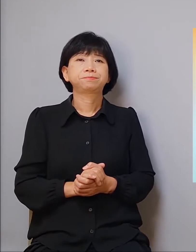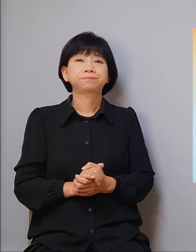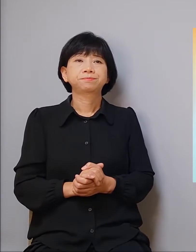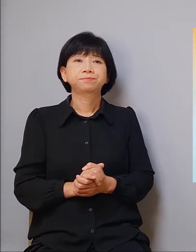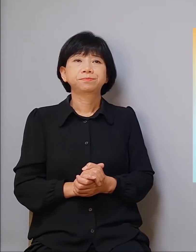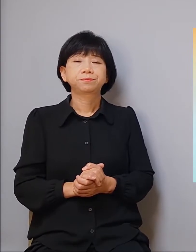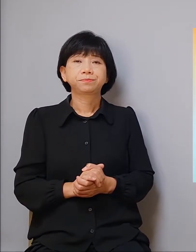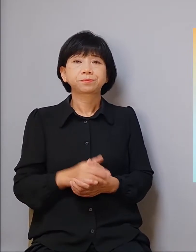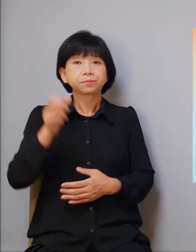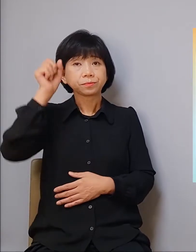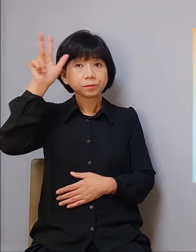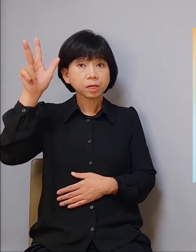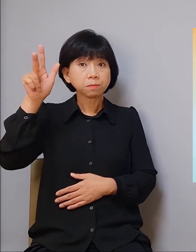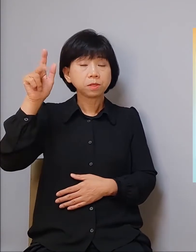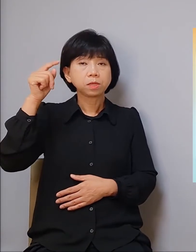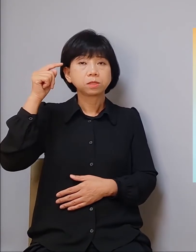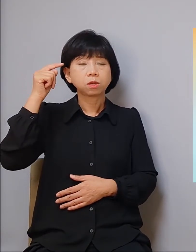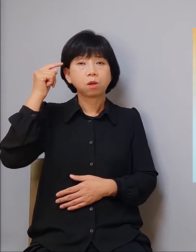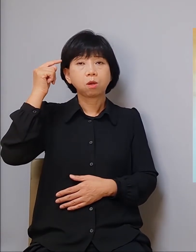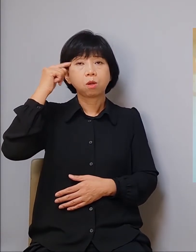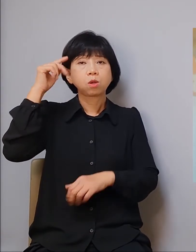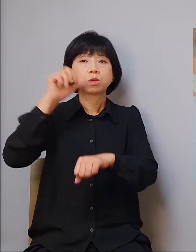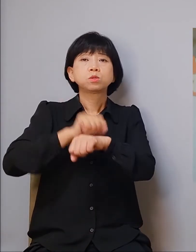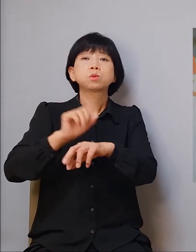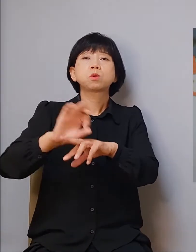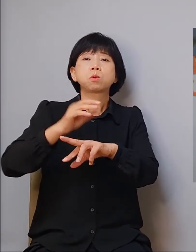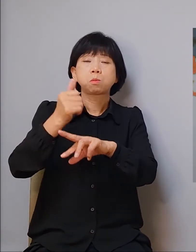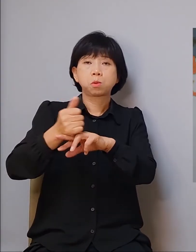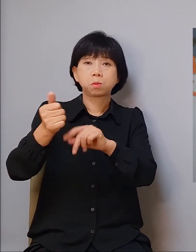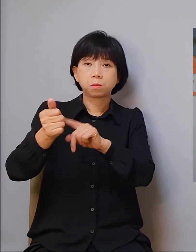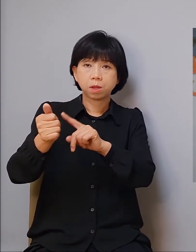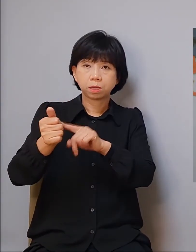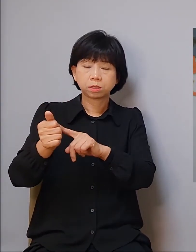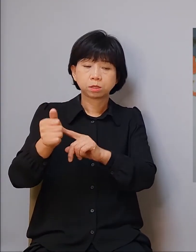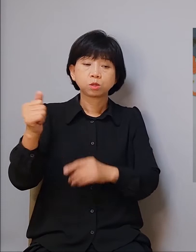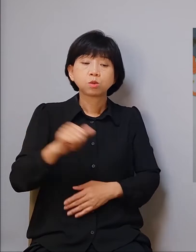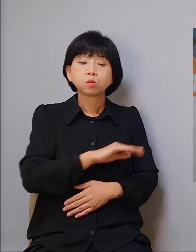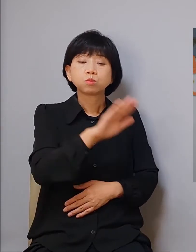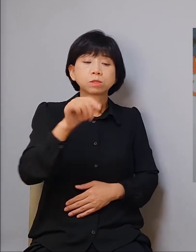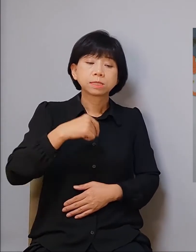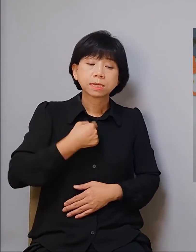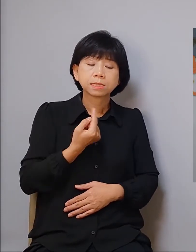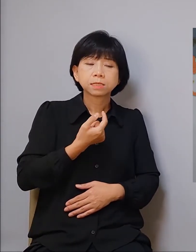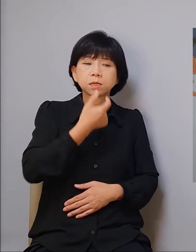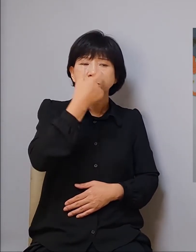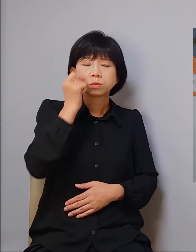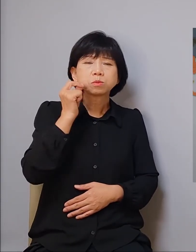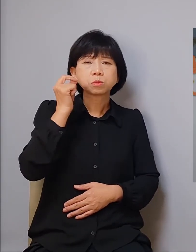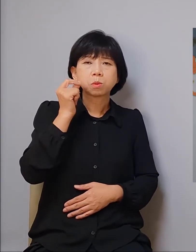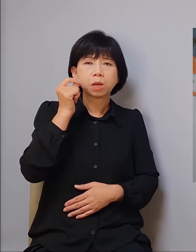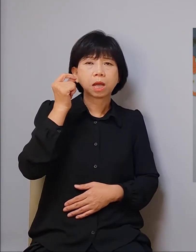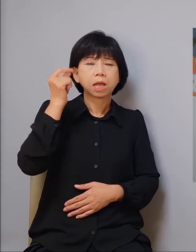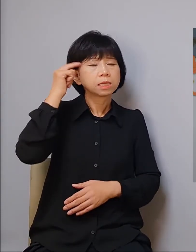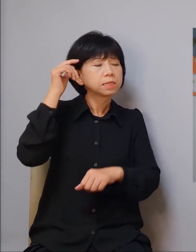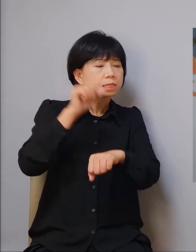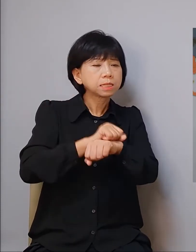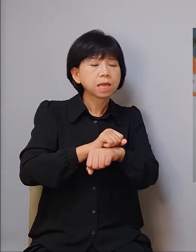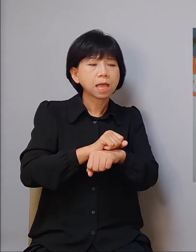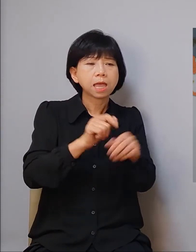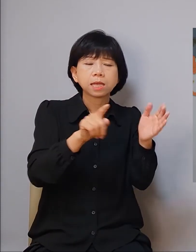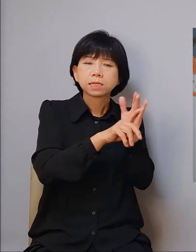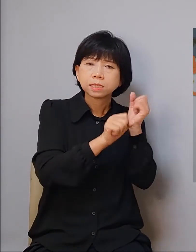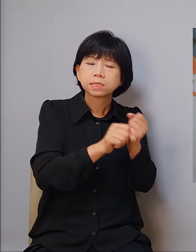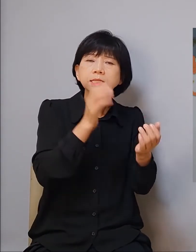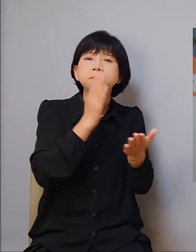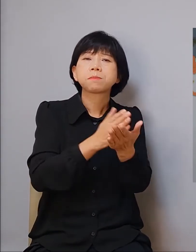여기 잠언에서 솔로몬은요, 우리 자신의 부족한 지혜를 의지하지 말라 말씀하는 거예요. 완벽한 하나님의